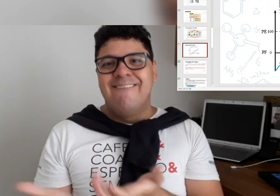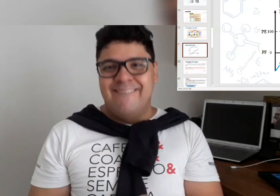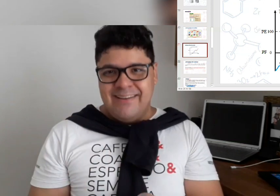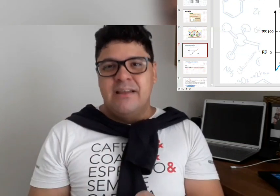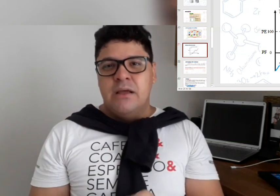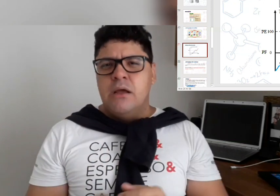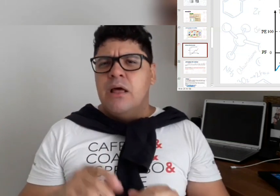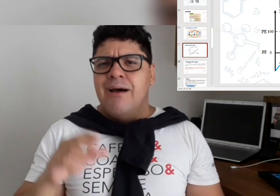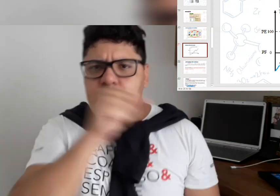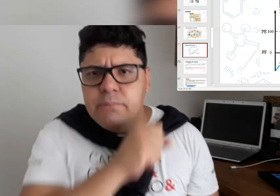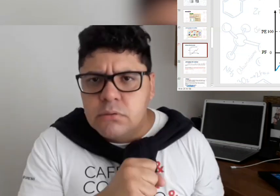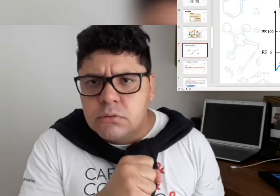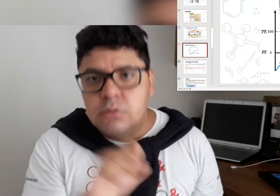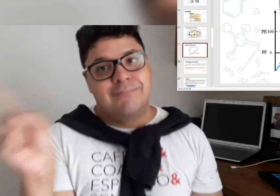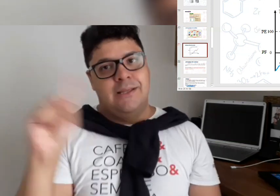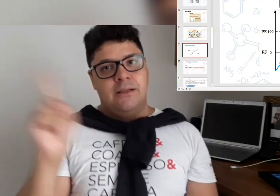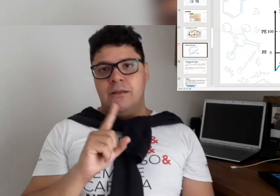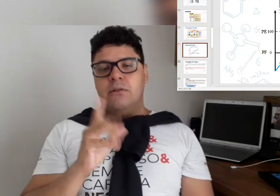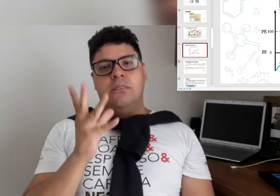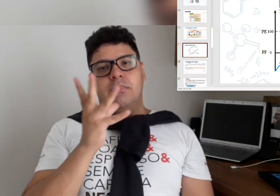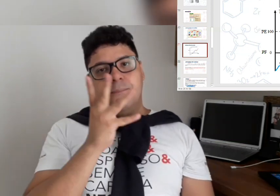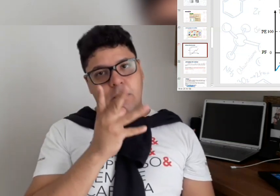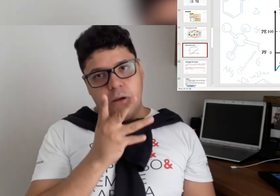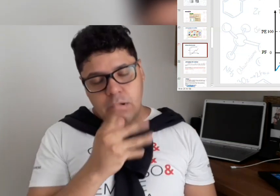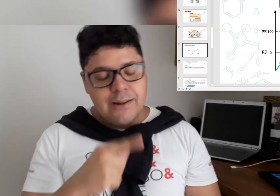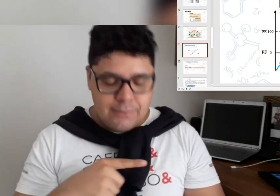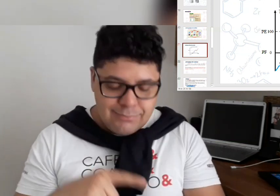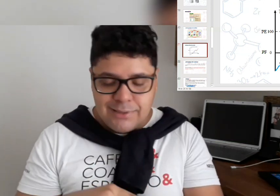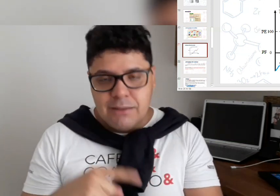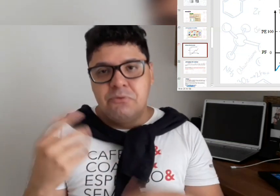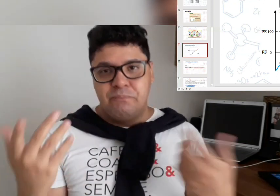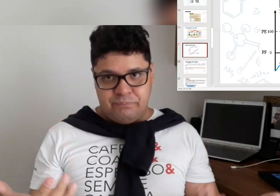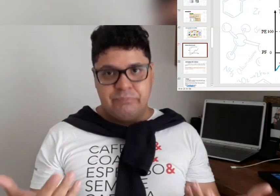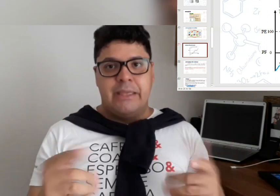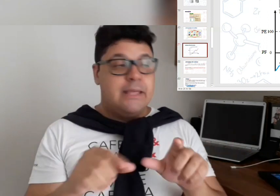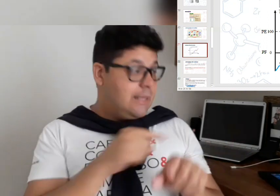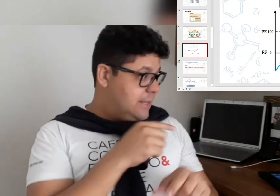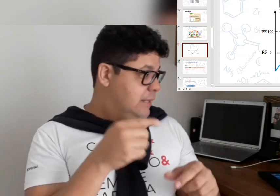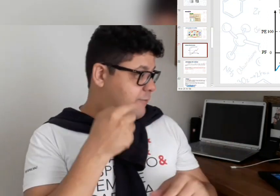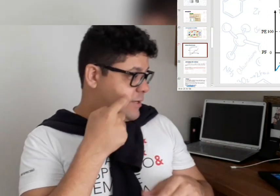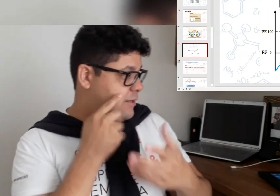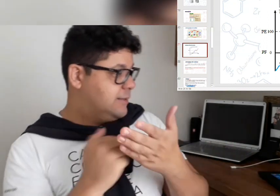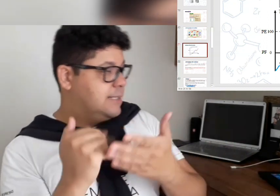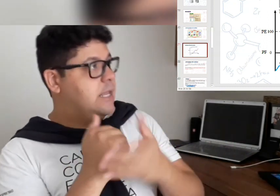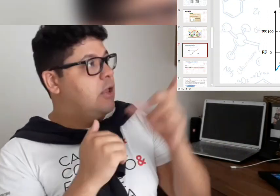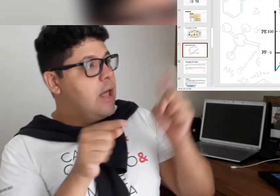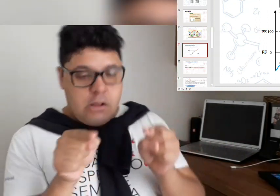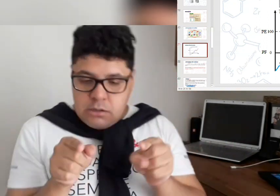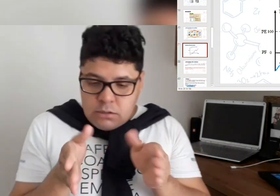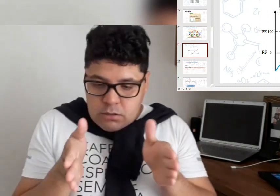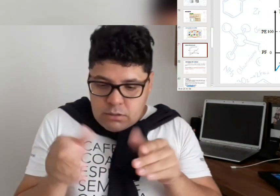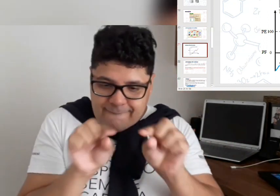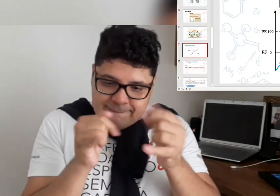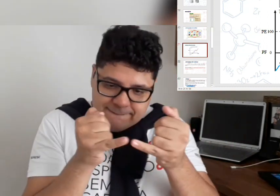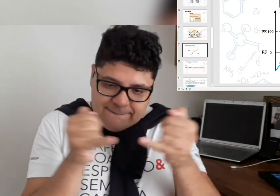tudo de uma vez só, então demora um certo período de tempo, né? E essa faixa, esse